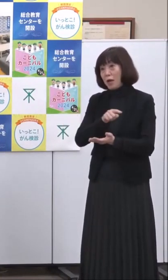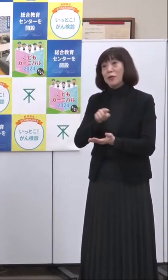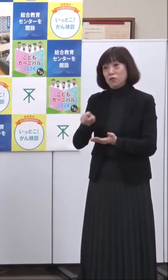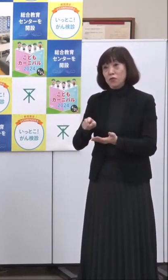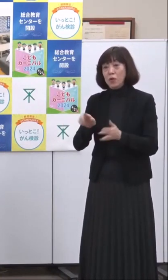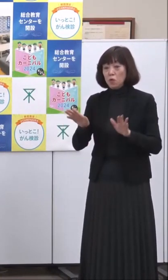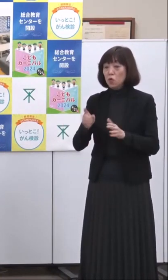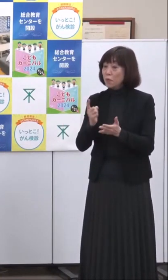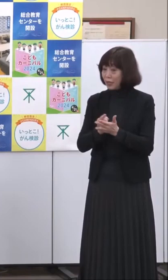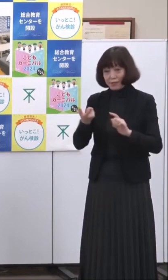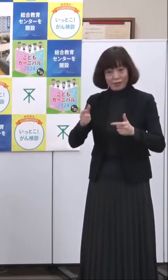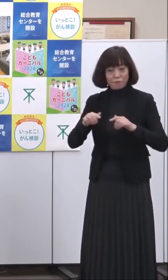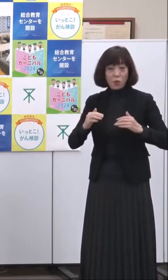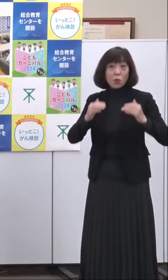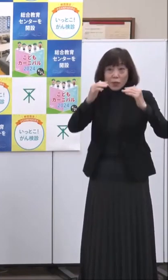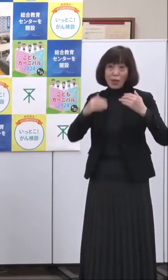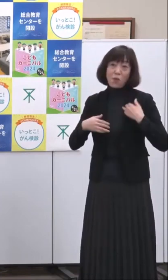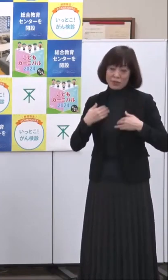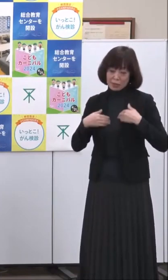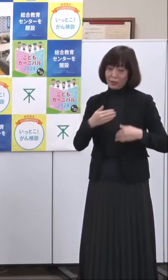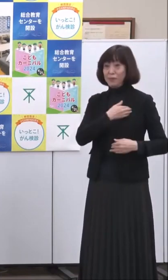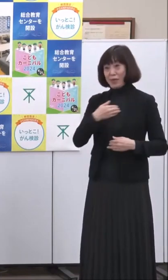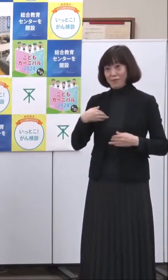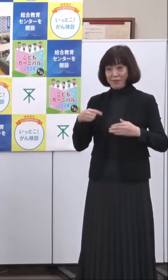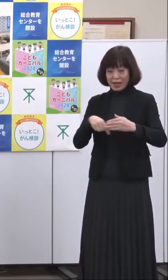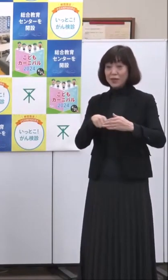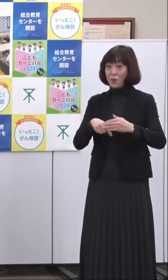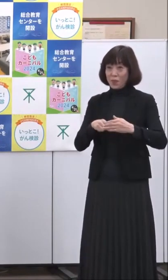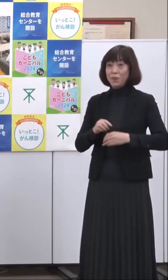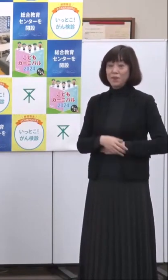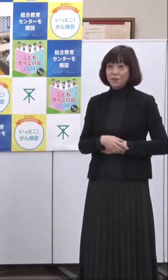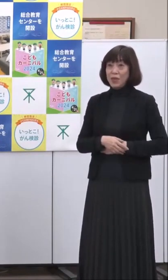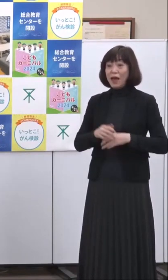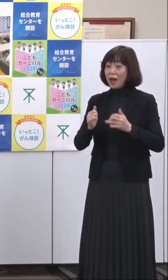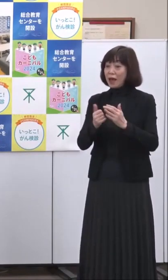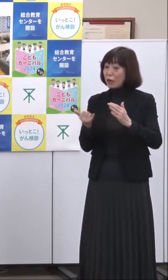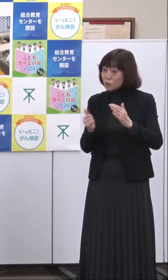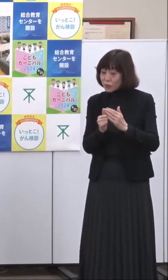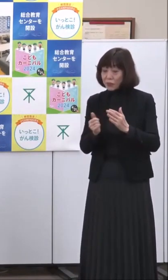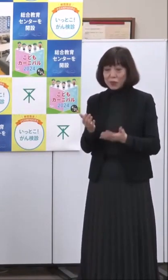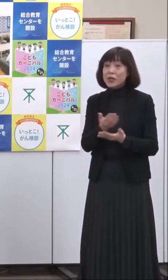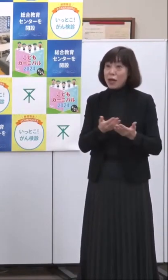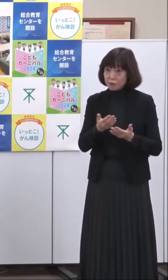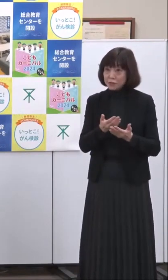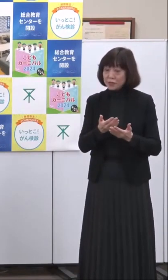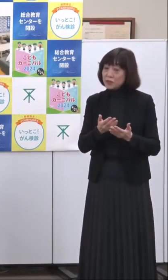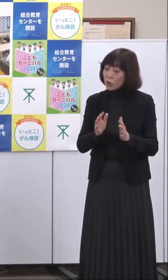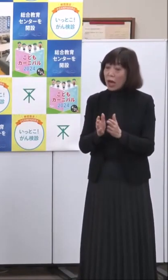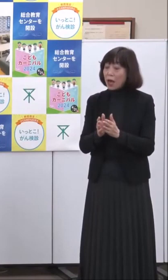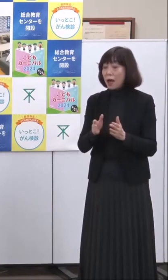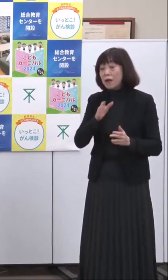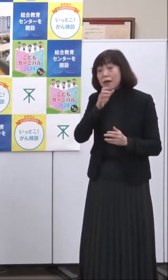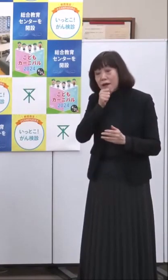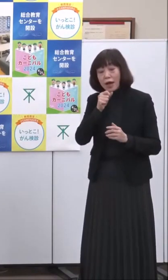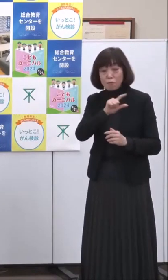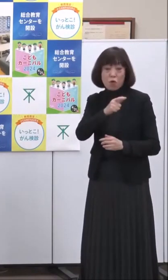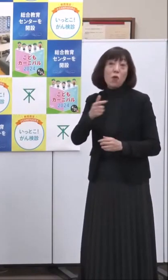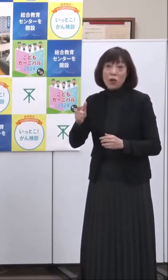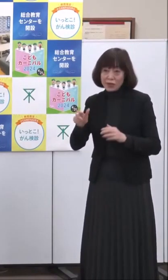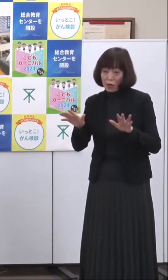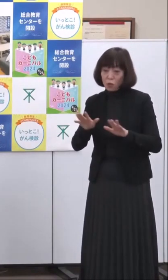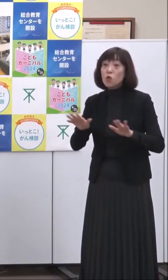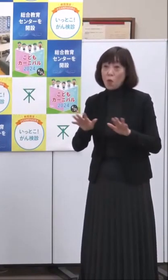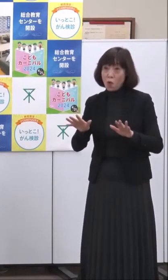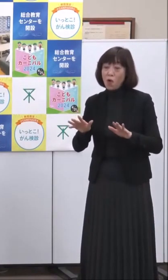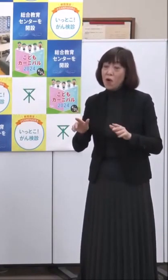でなく大人の方も楽しんでいただける内容となっております。家族と触れ合うとともに、幅広い年代の子どもたち同士が遊びなが